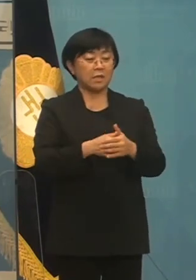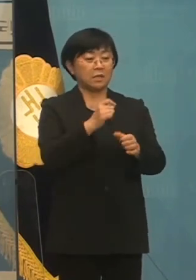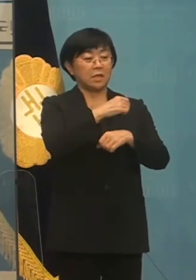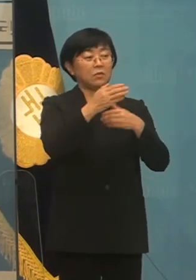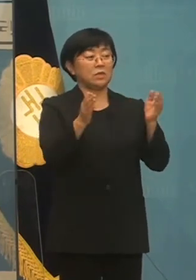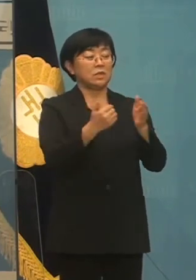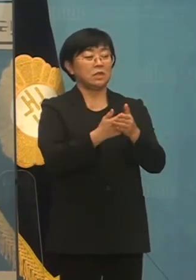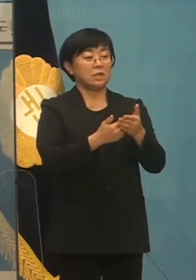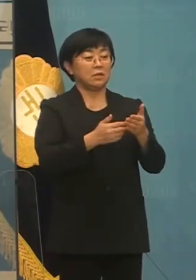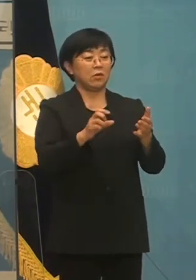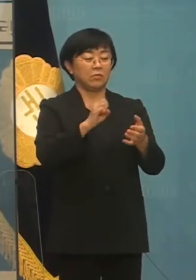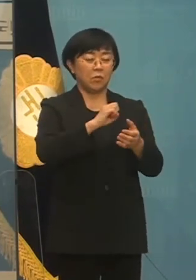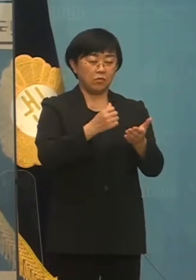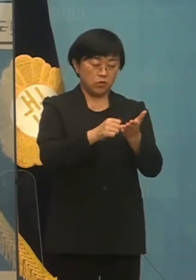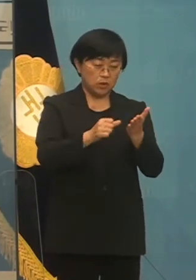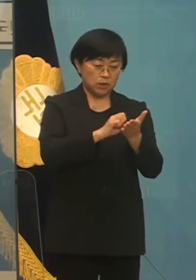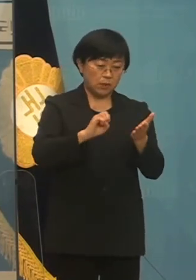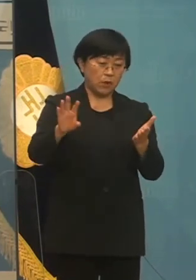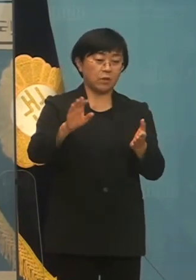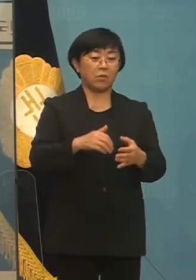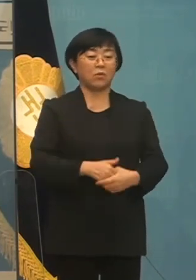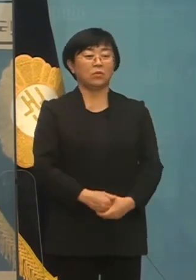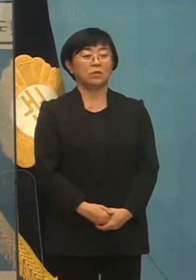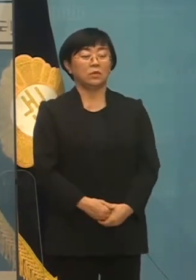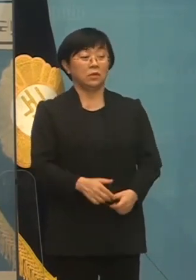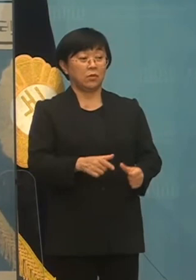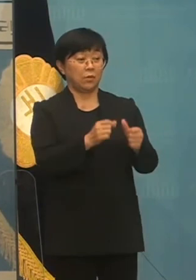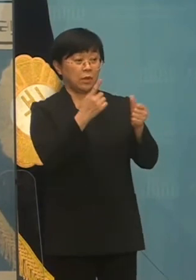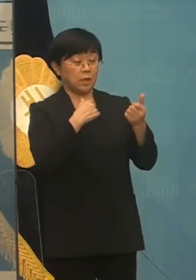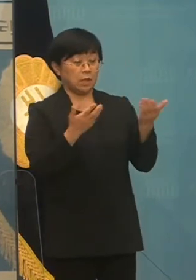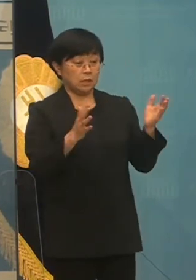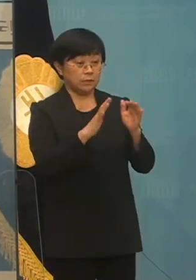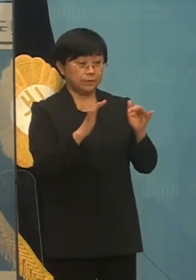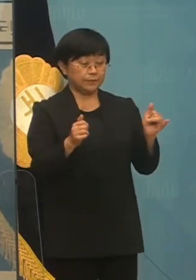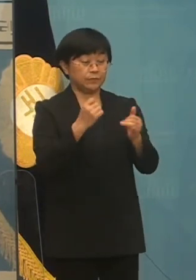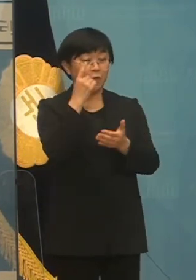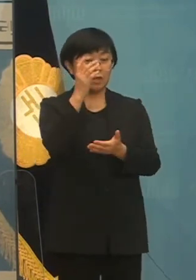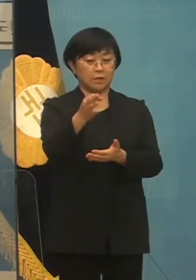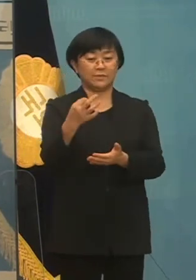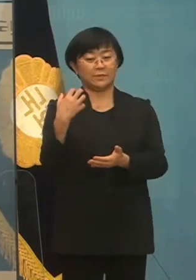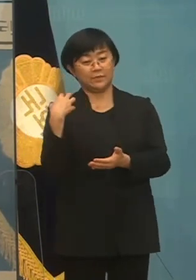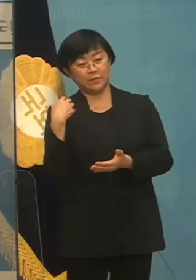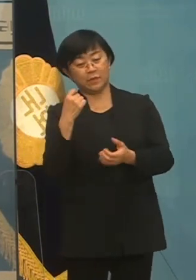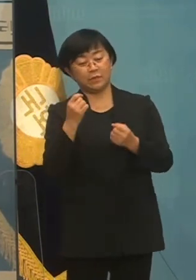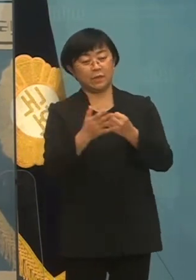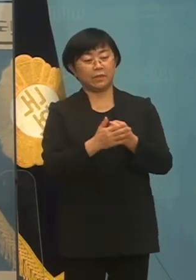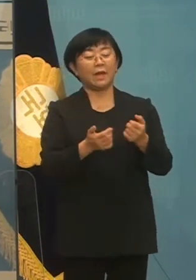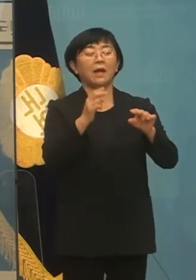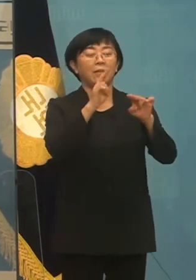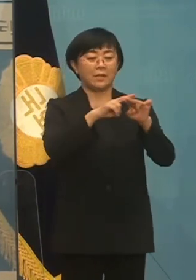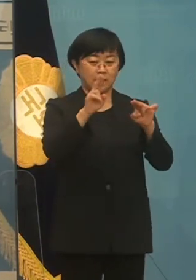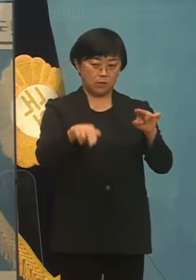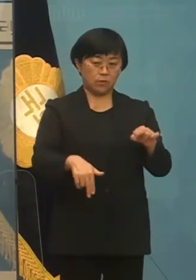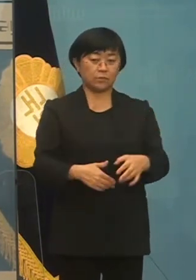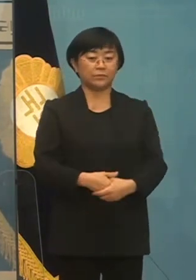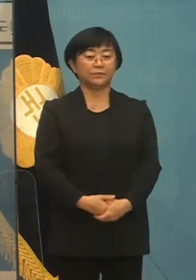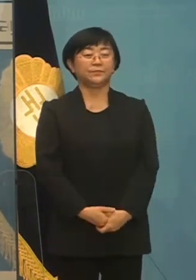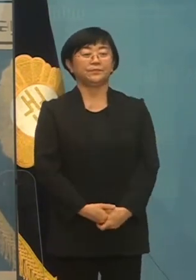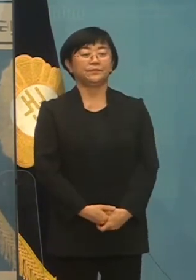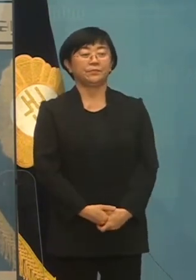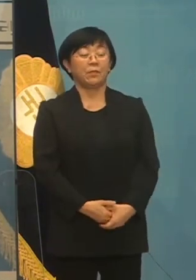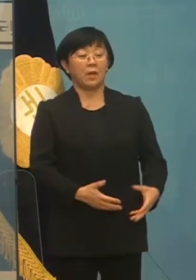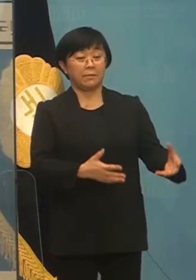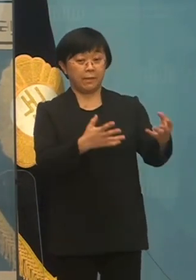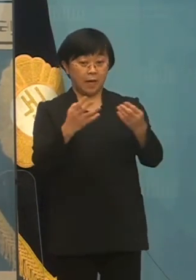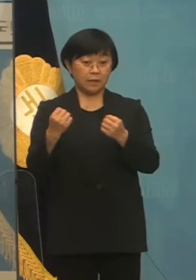사무실 측기들은 쓰레기처럼 버리고 고용했던 직원들은 급여를 감당할 수 없어 모두 퇴사시키고